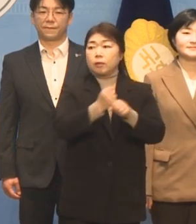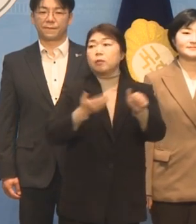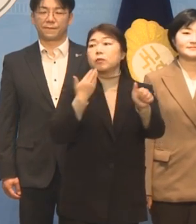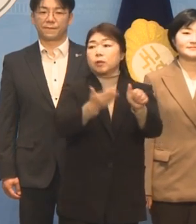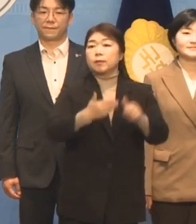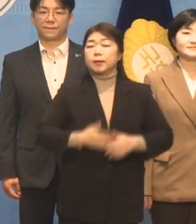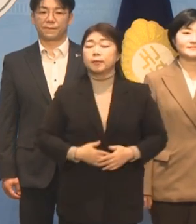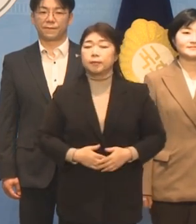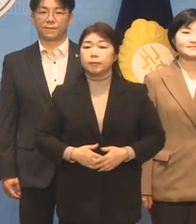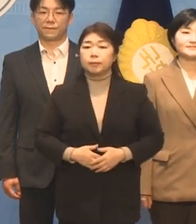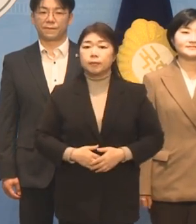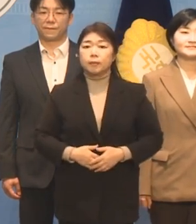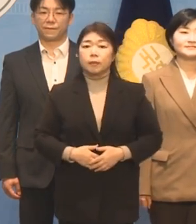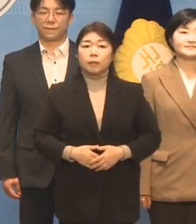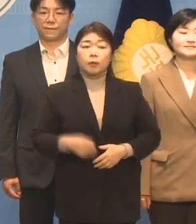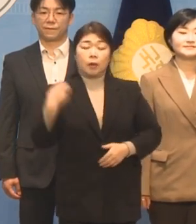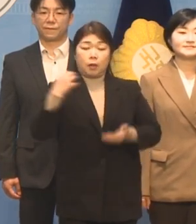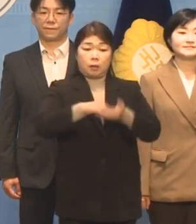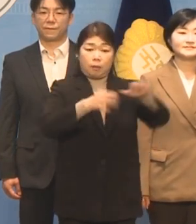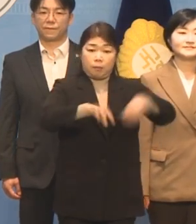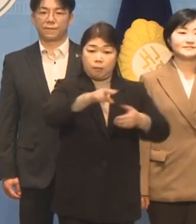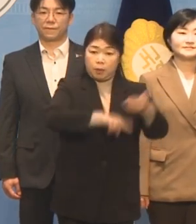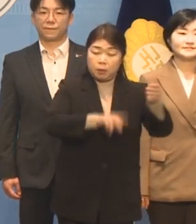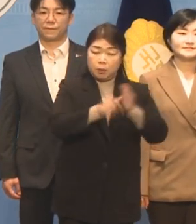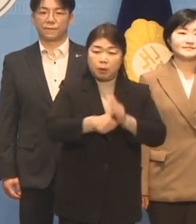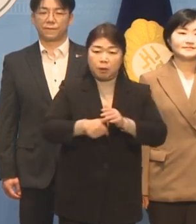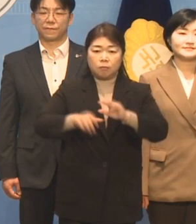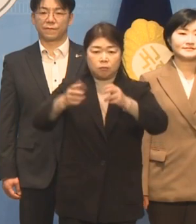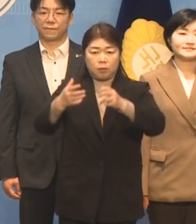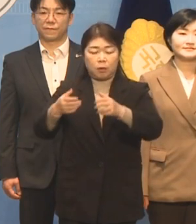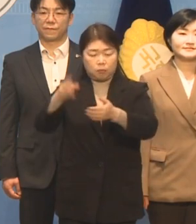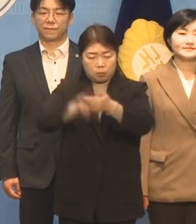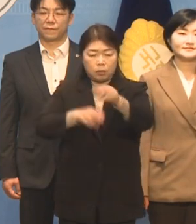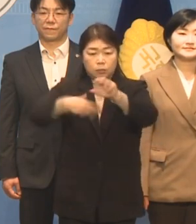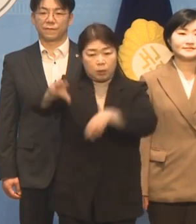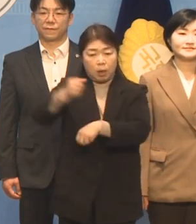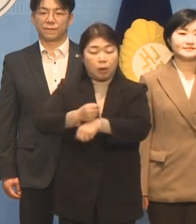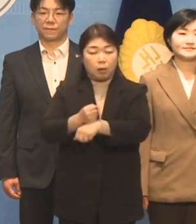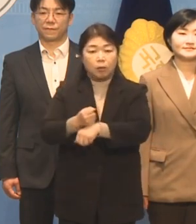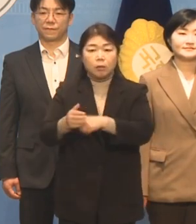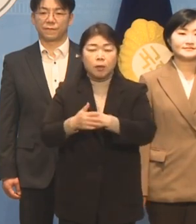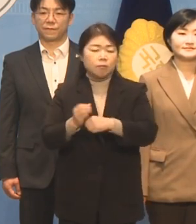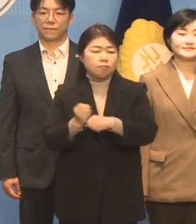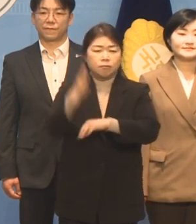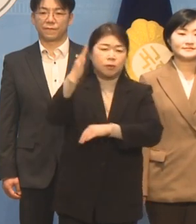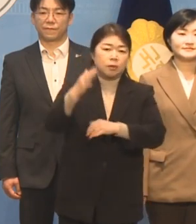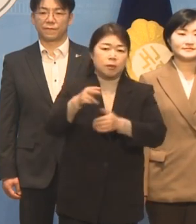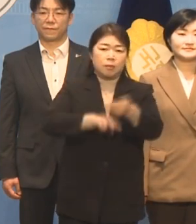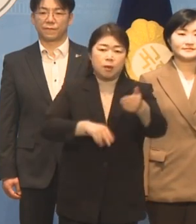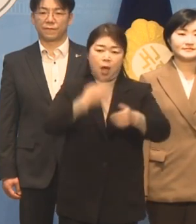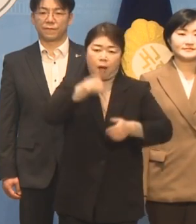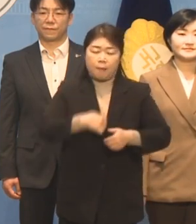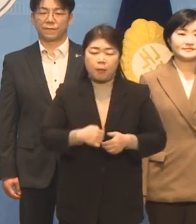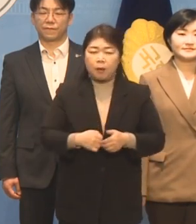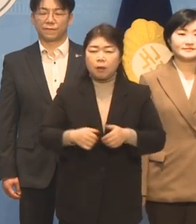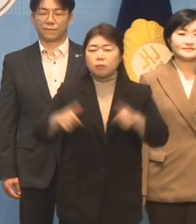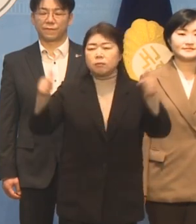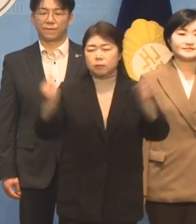제공하겠습니다. 되팔 때는 공공이 사들이는 조건으로 분양하여 과도한 매매 차익 발생을